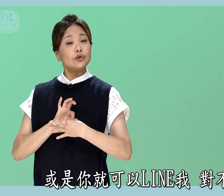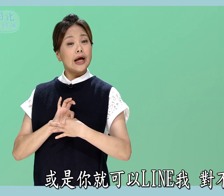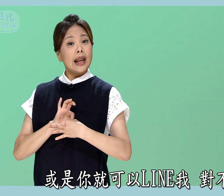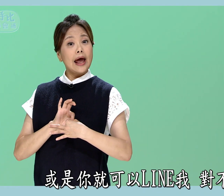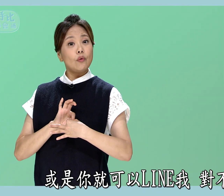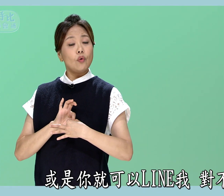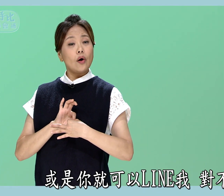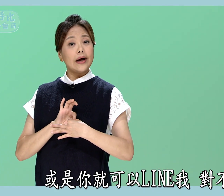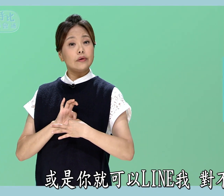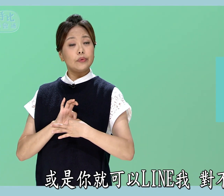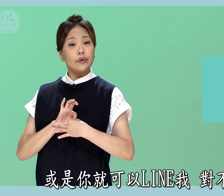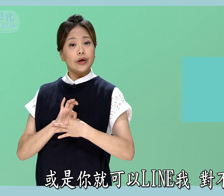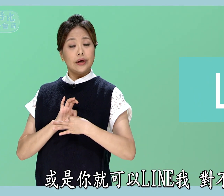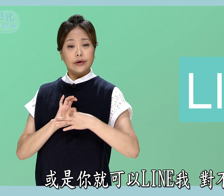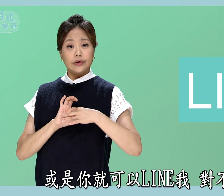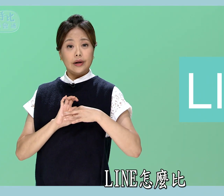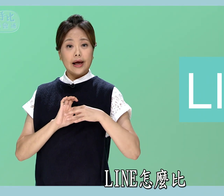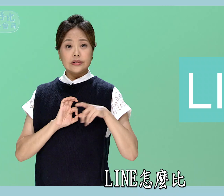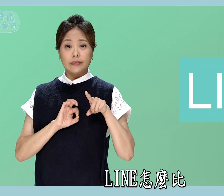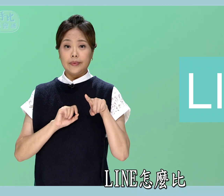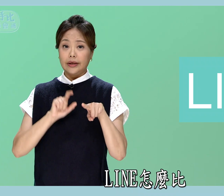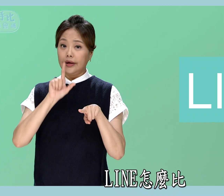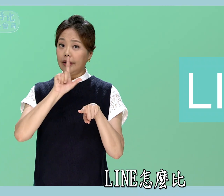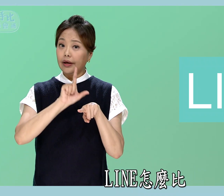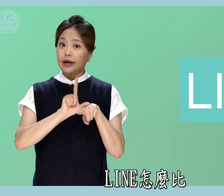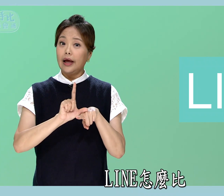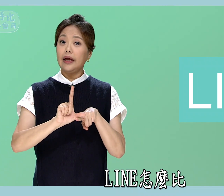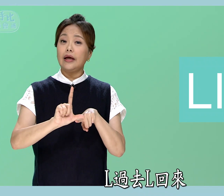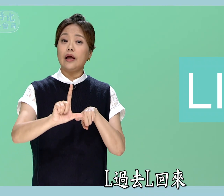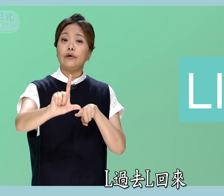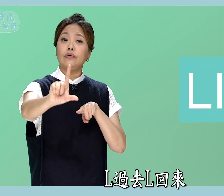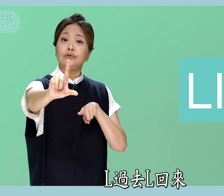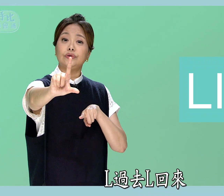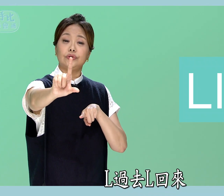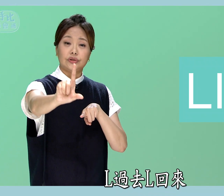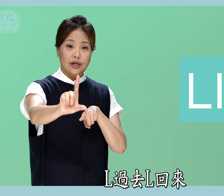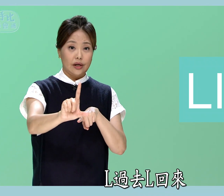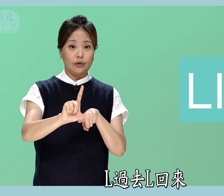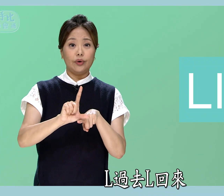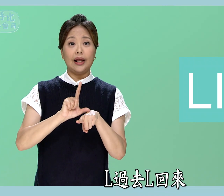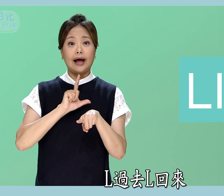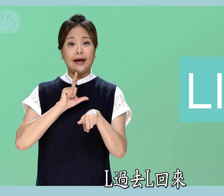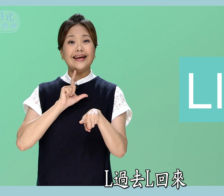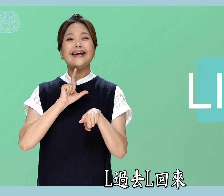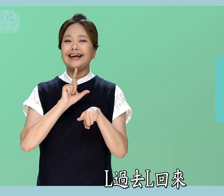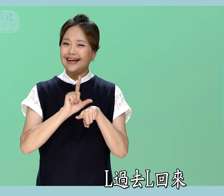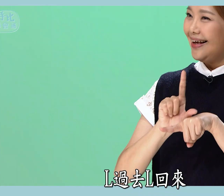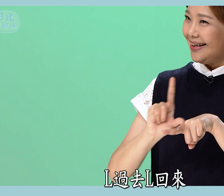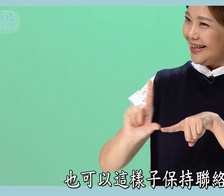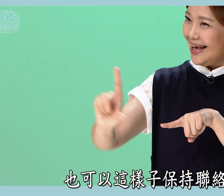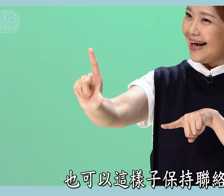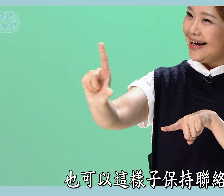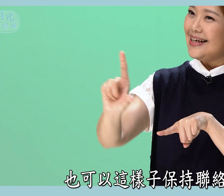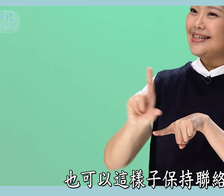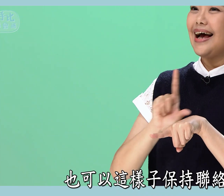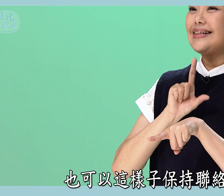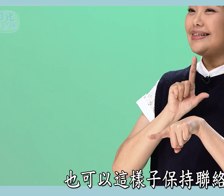可以赖我啊，对不对？赖怎么比？L 过去 ，L 回来，也可以这样子